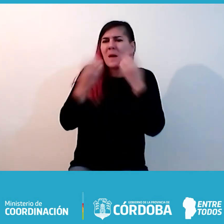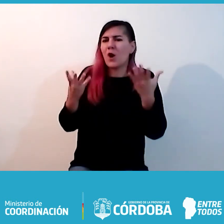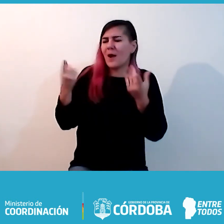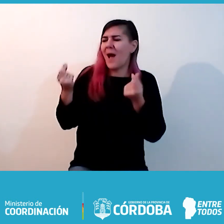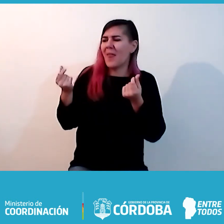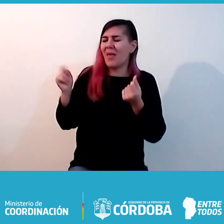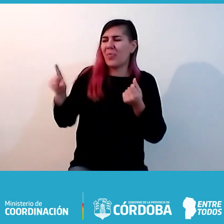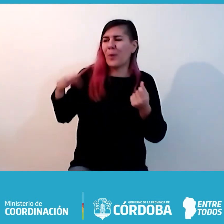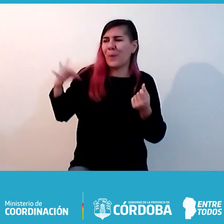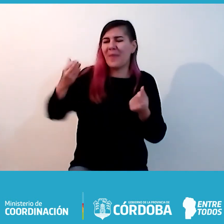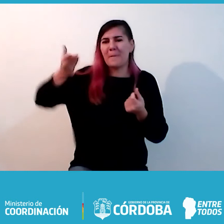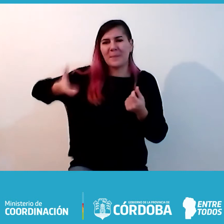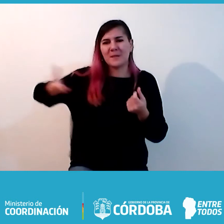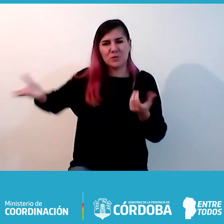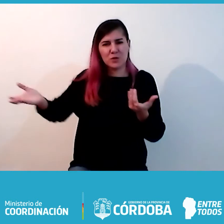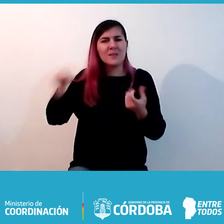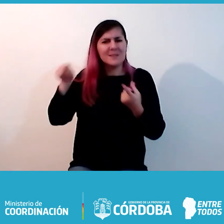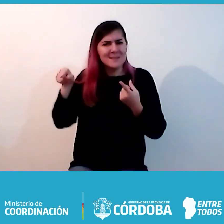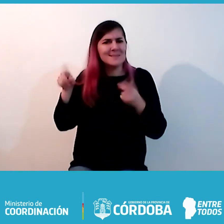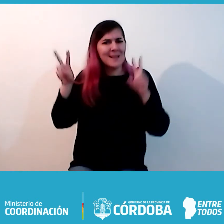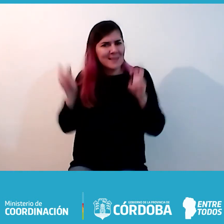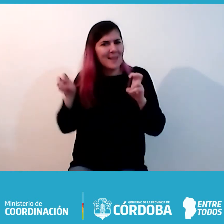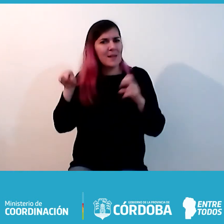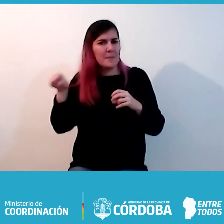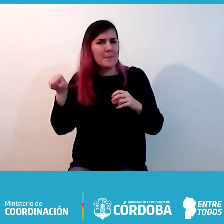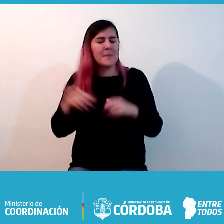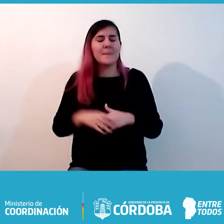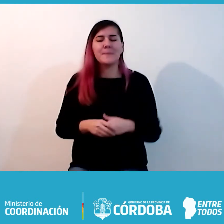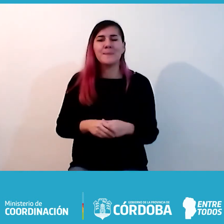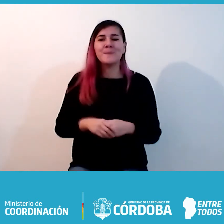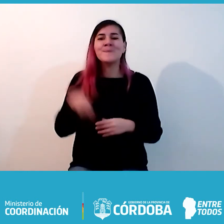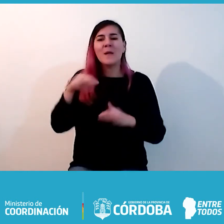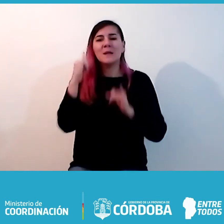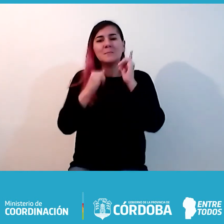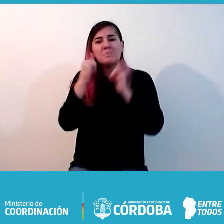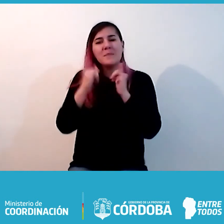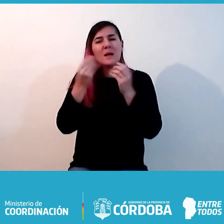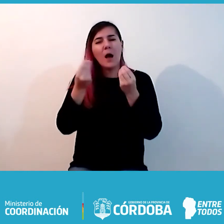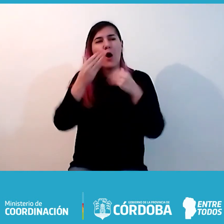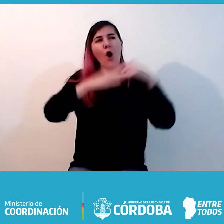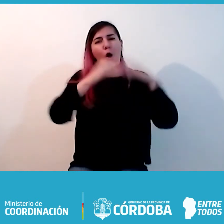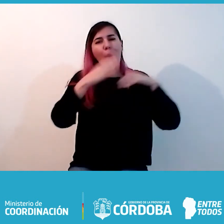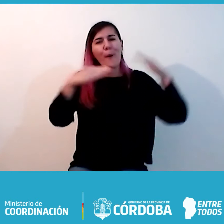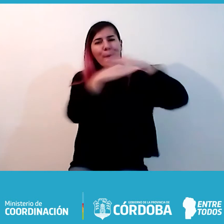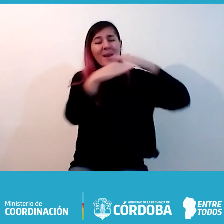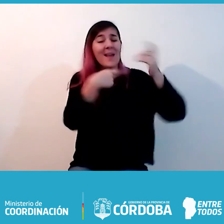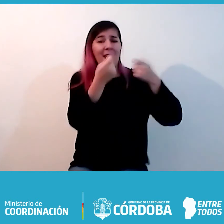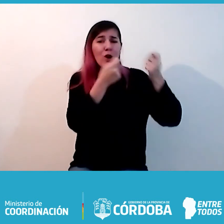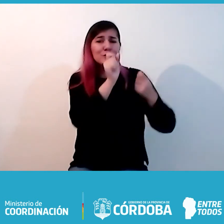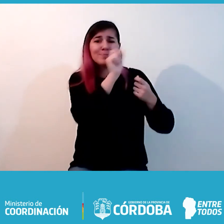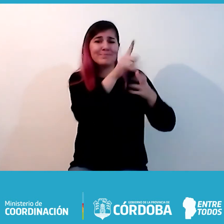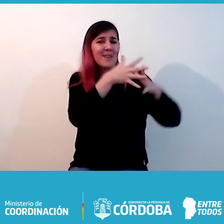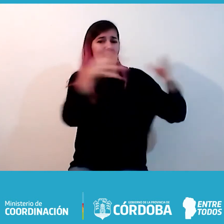gente. Plantea que es esto lo que mejoraría la calidad de vida de la gente. Explica que la mega obra representa negocio para las